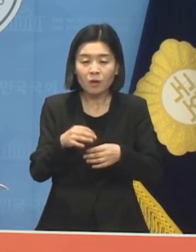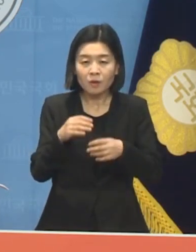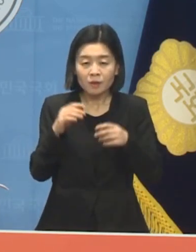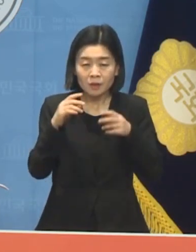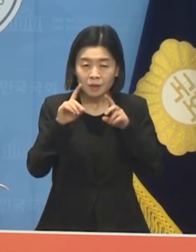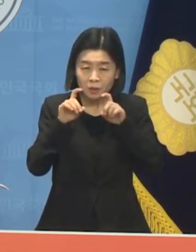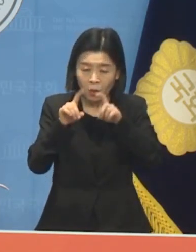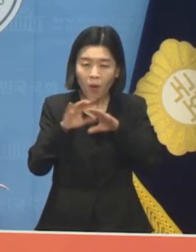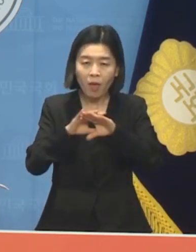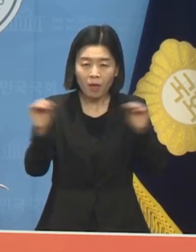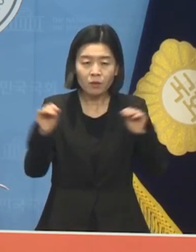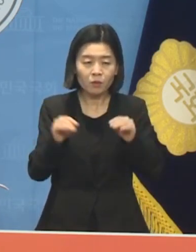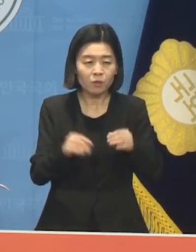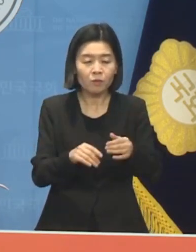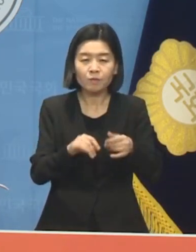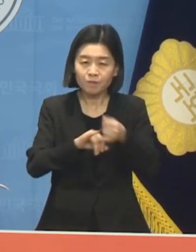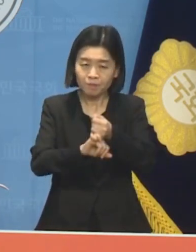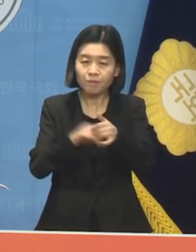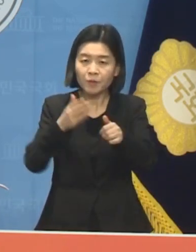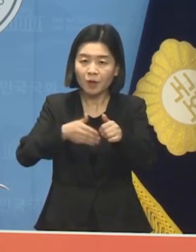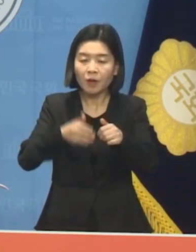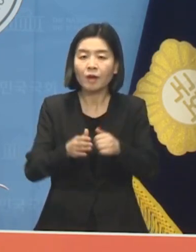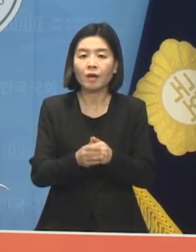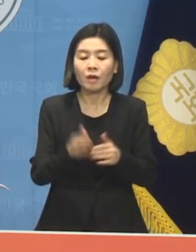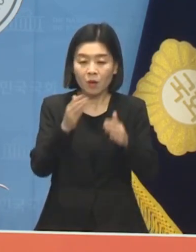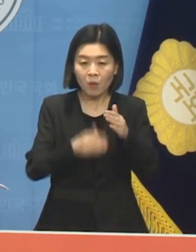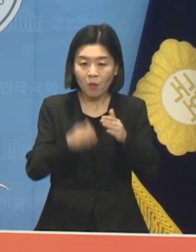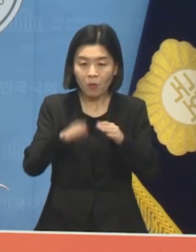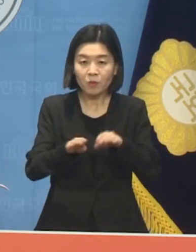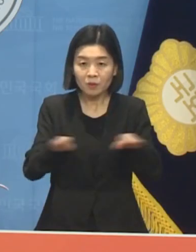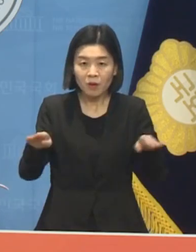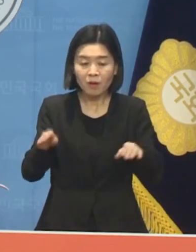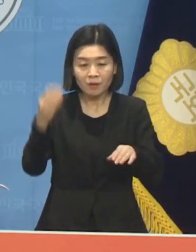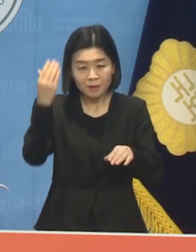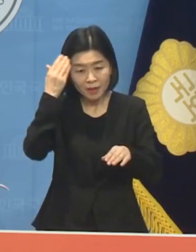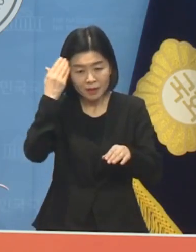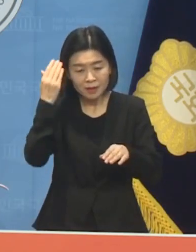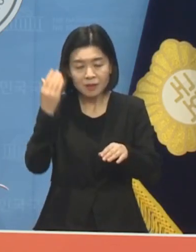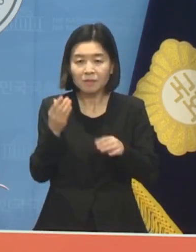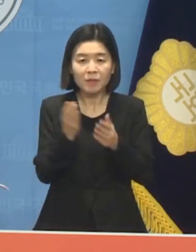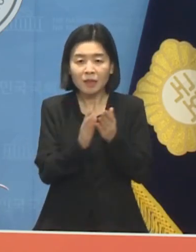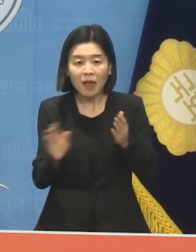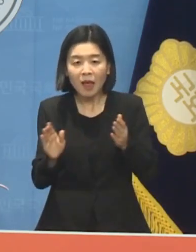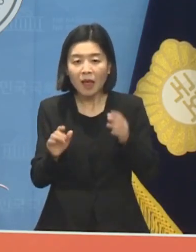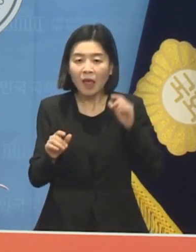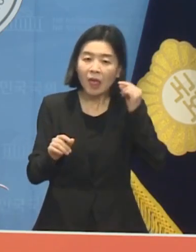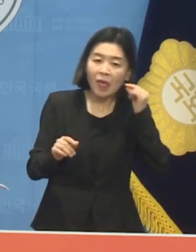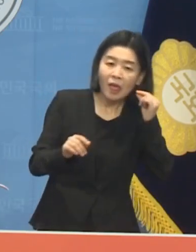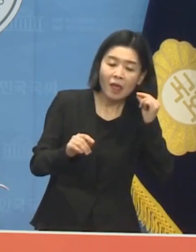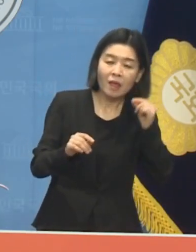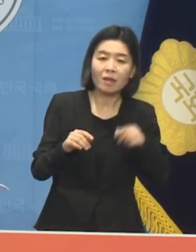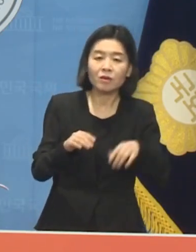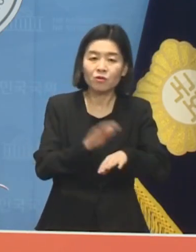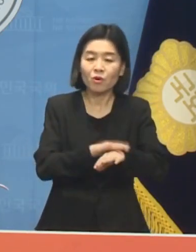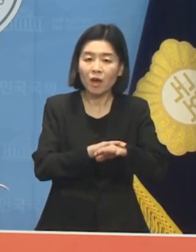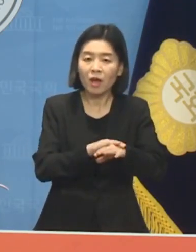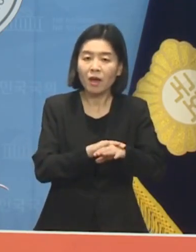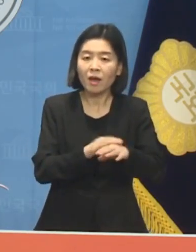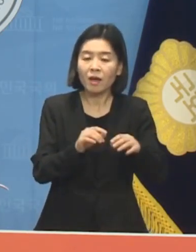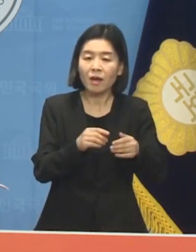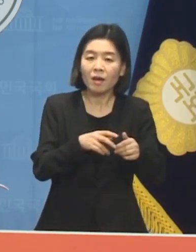8째, 공정과 상식을 잃어버린 자편한 언론사들은 대우각성하라. 이 땅에 만몬신과